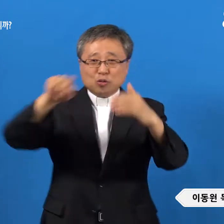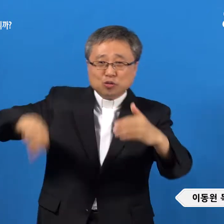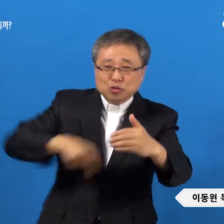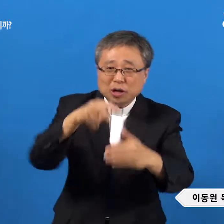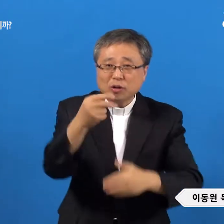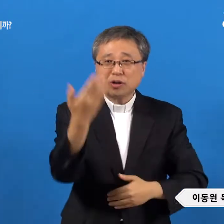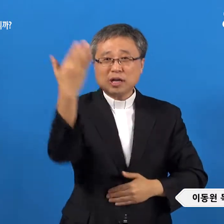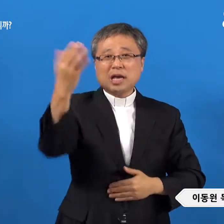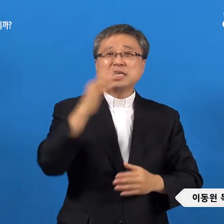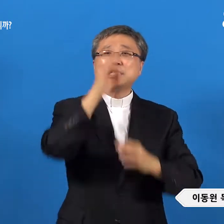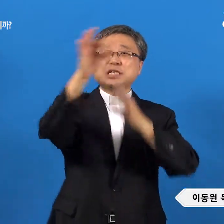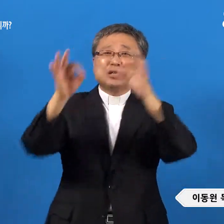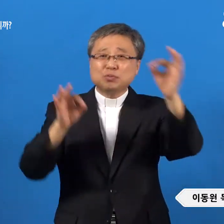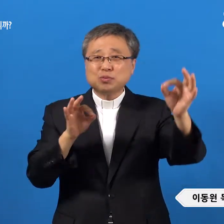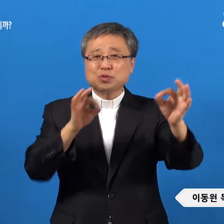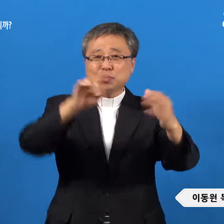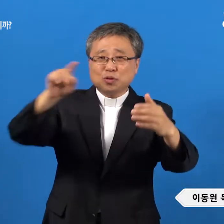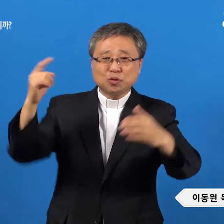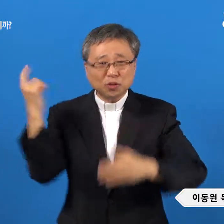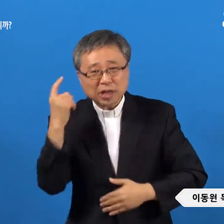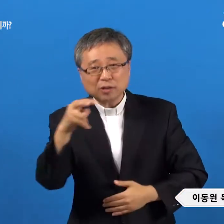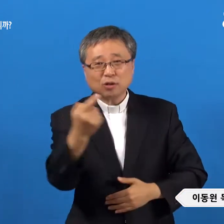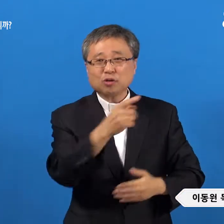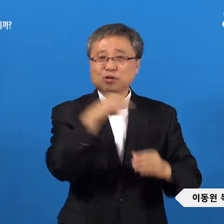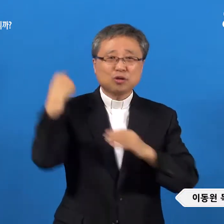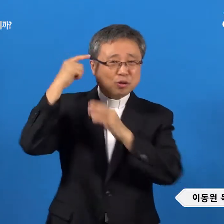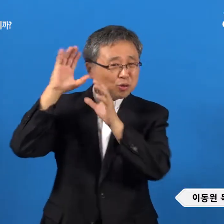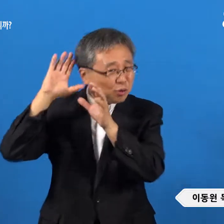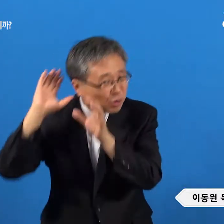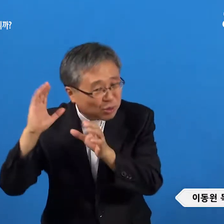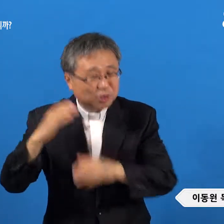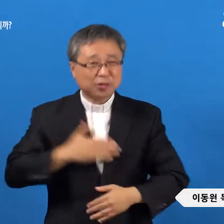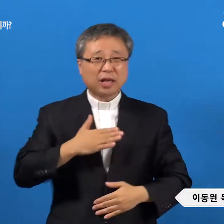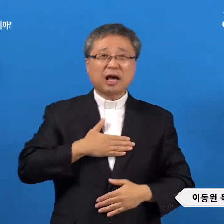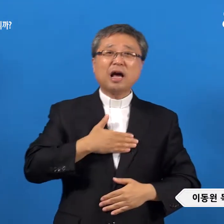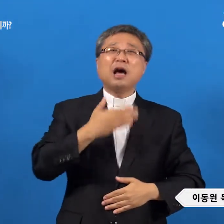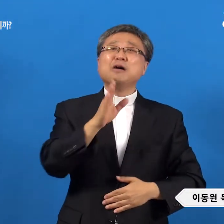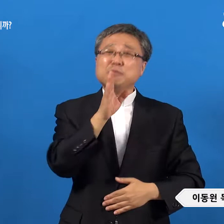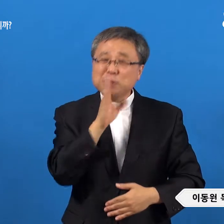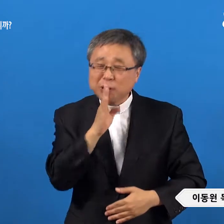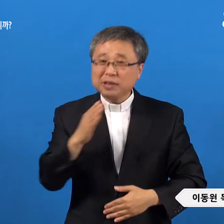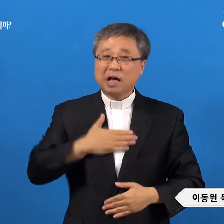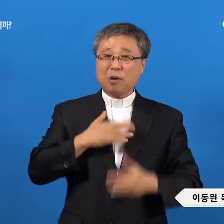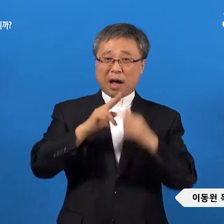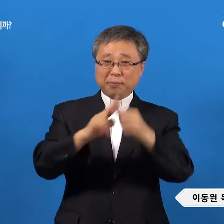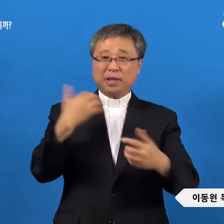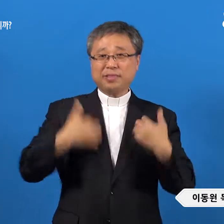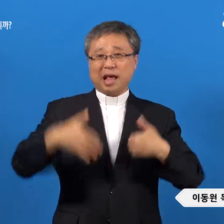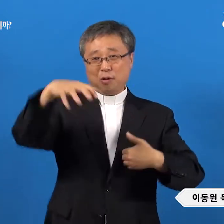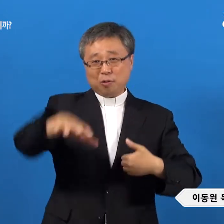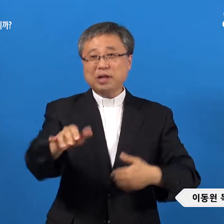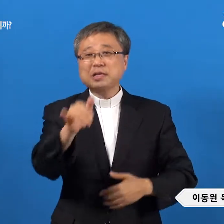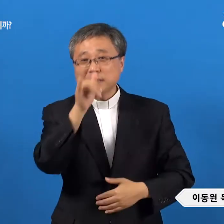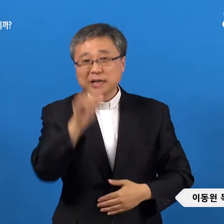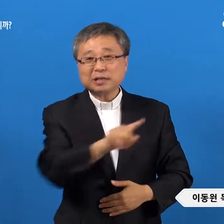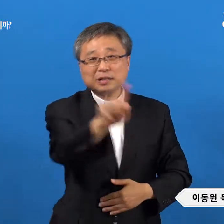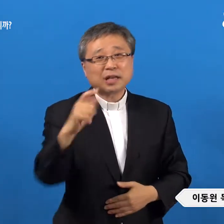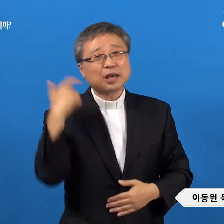그의 신음소리에 귀를 기울이시며 그에게 그래 내가 오늘 나와 함께 낙원에 있으리라 그의 영혼을 주님